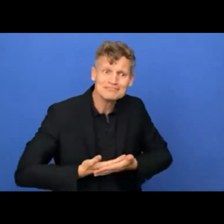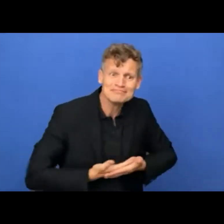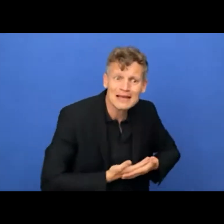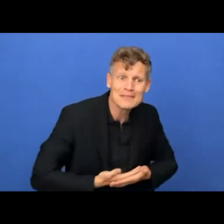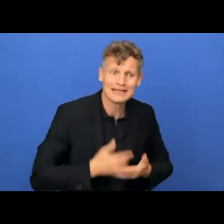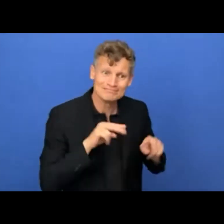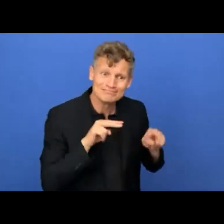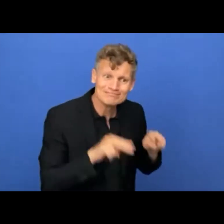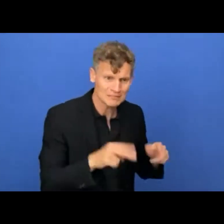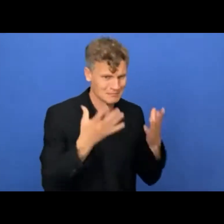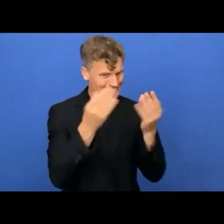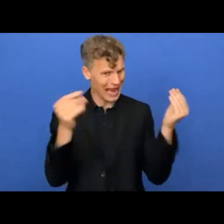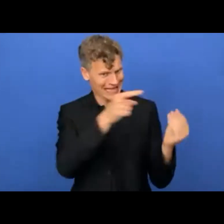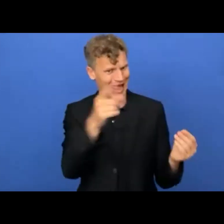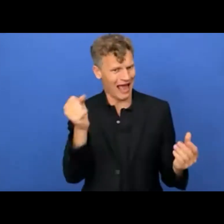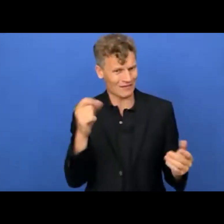nombreux cas,